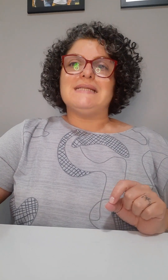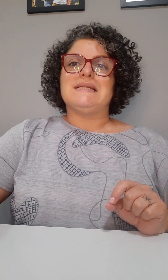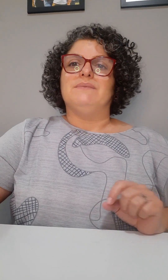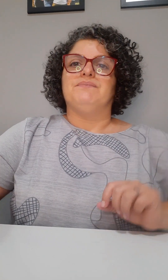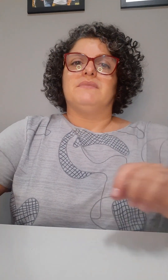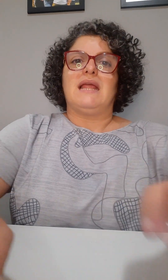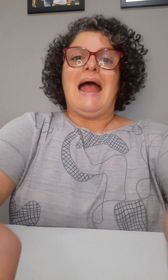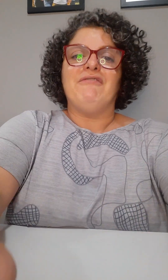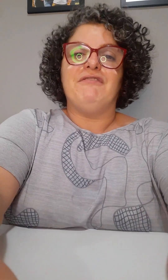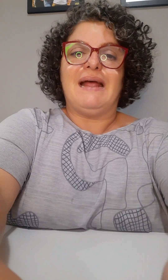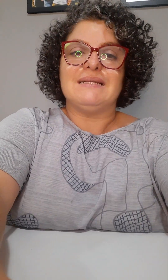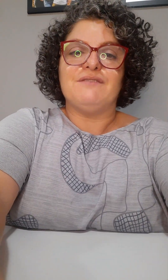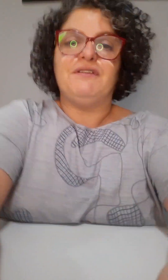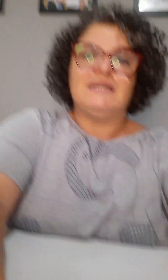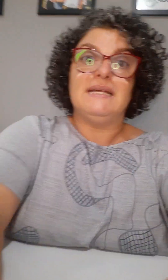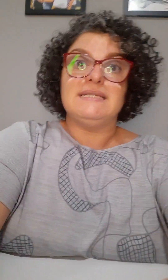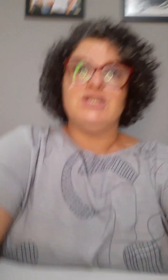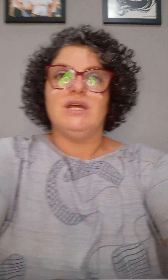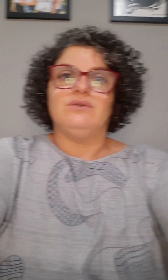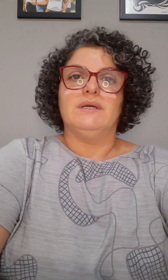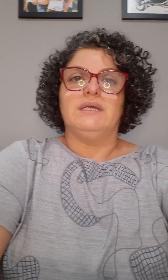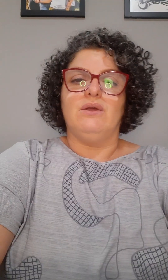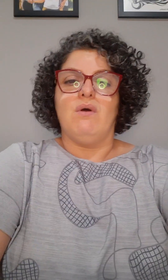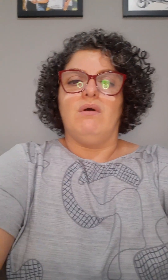portuguesa, a frase fica desse jeito aqui, ó.